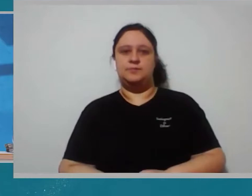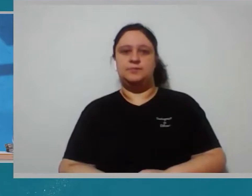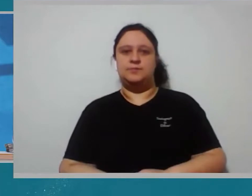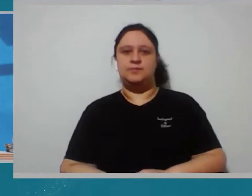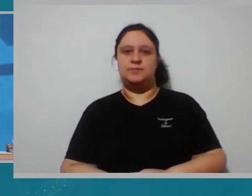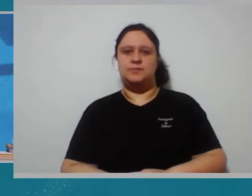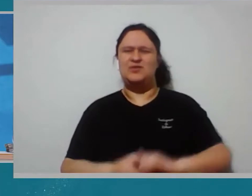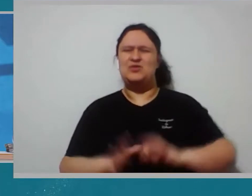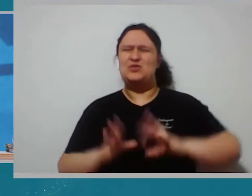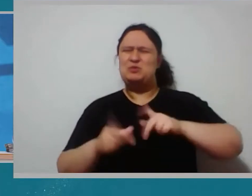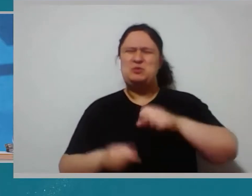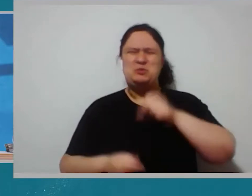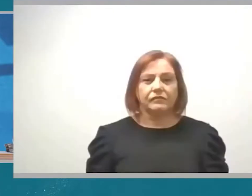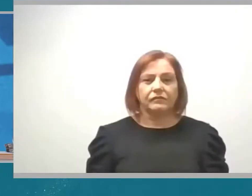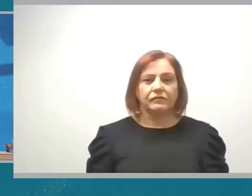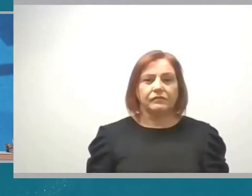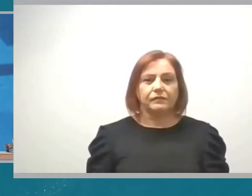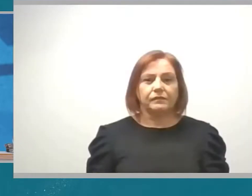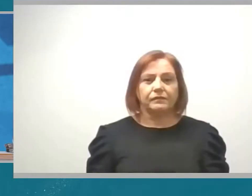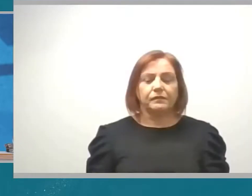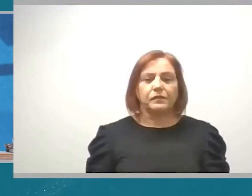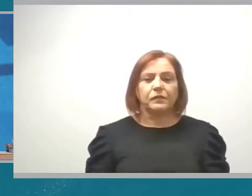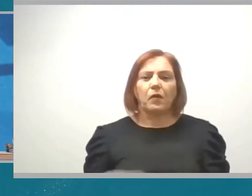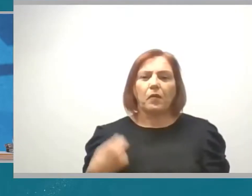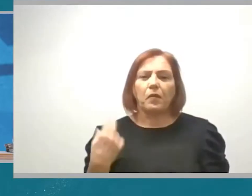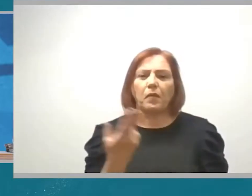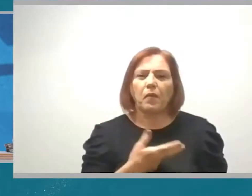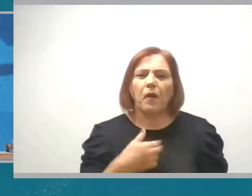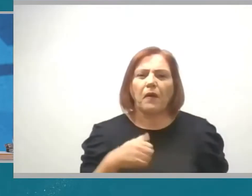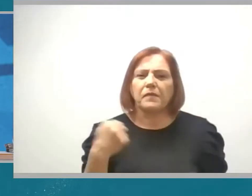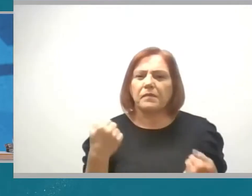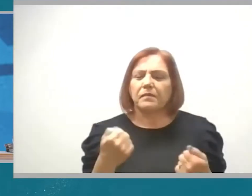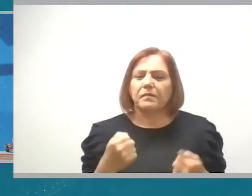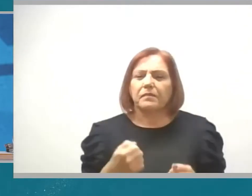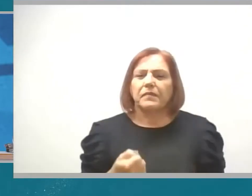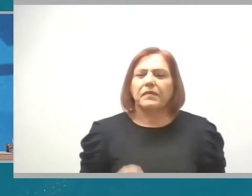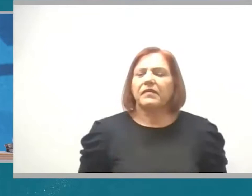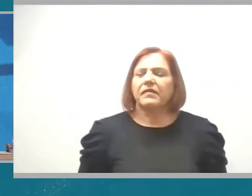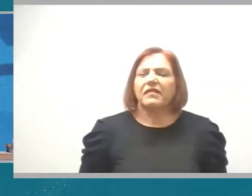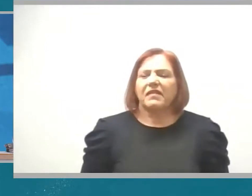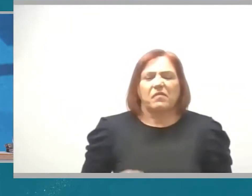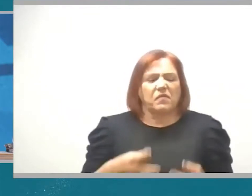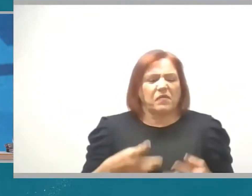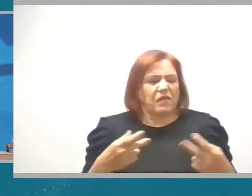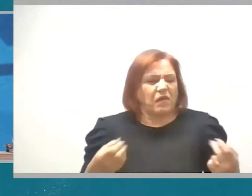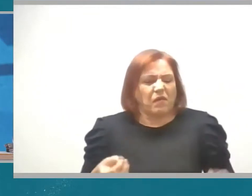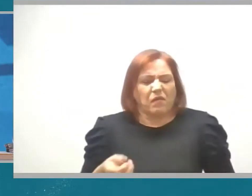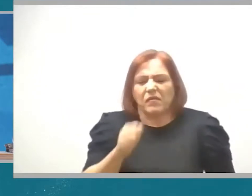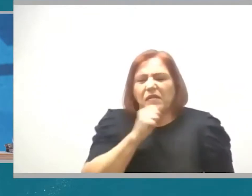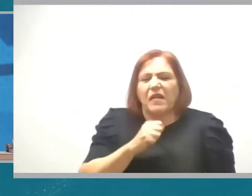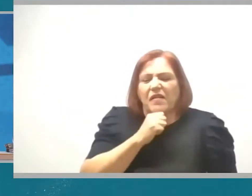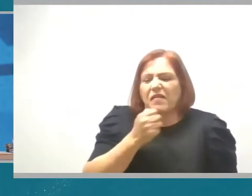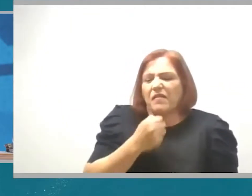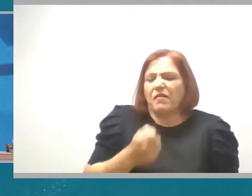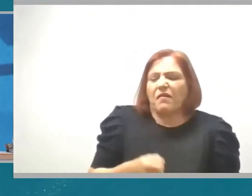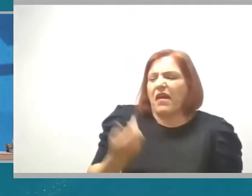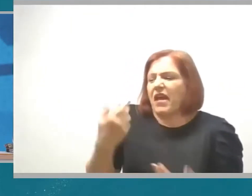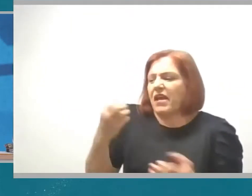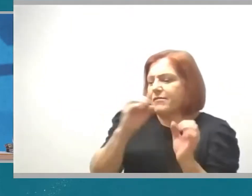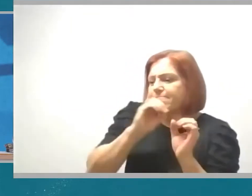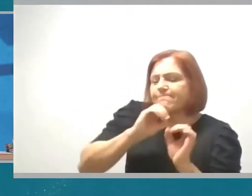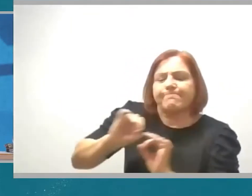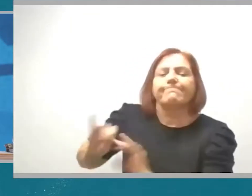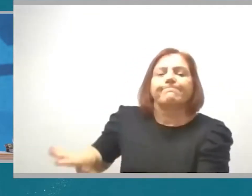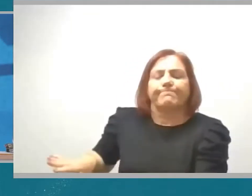velhas. Mesmo na vida da igreja, acumulamos muitas coisas velhas. Precisamos de